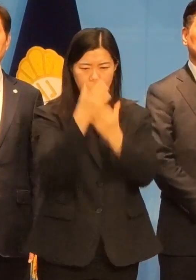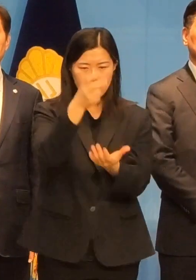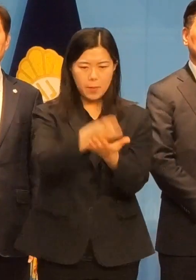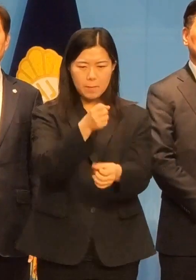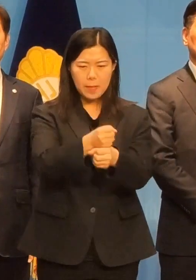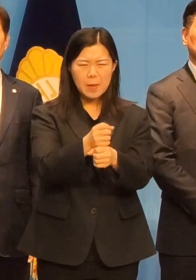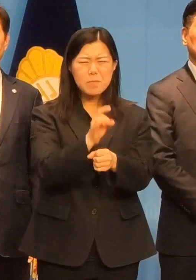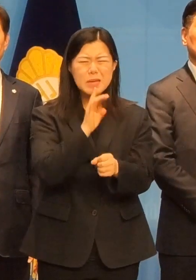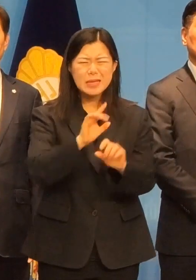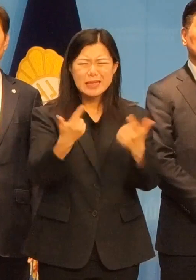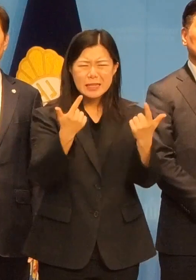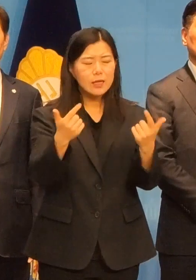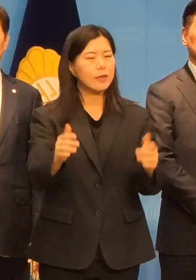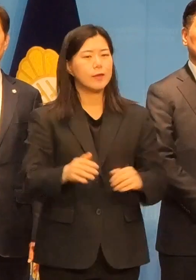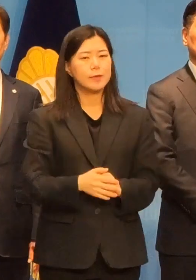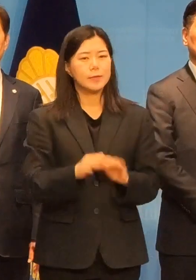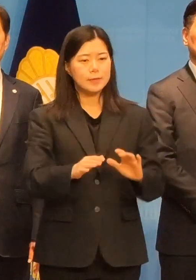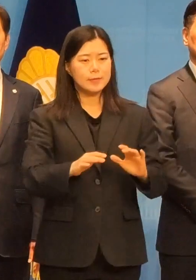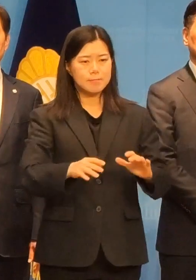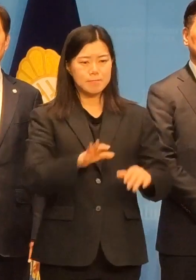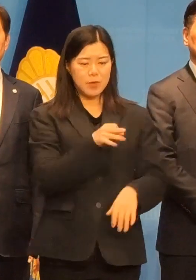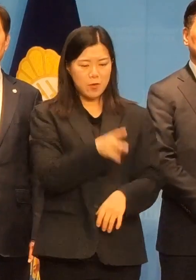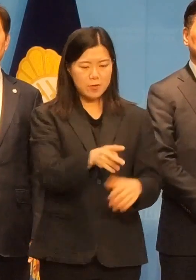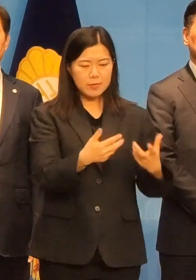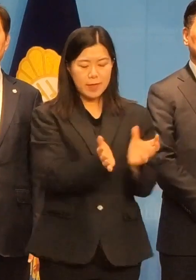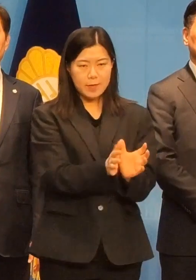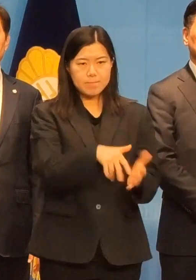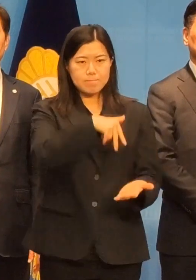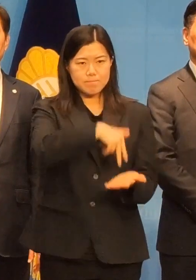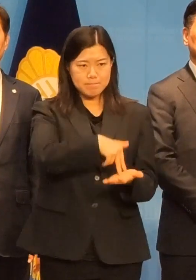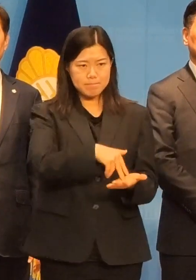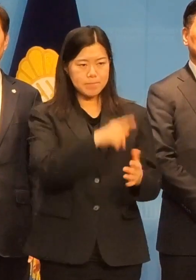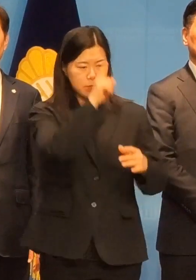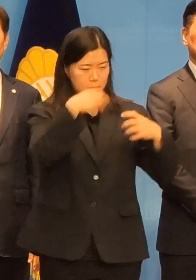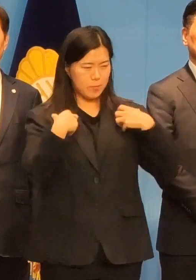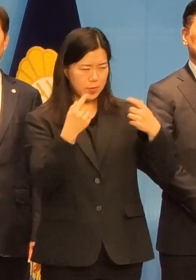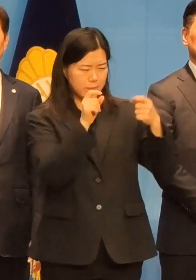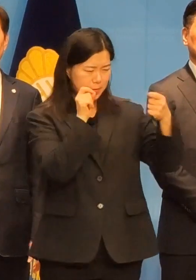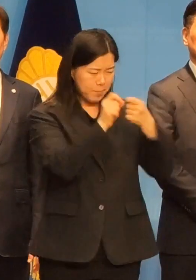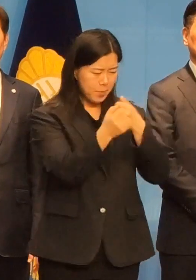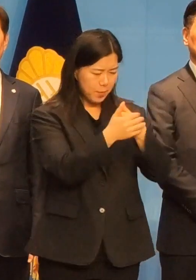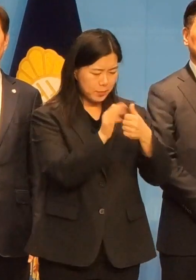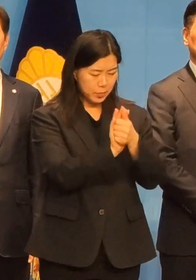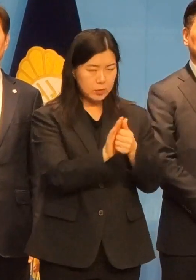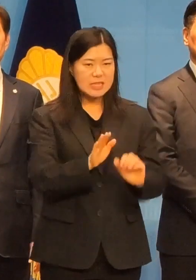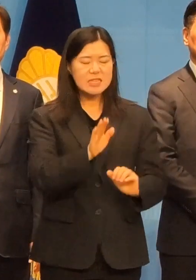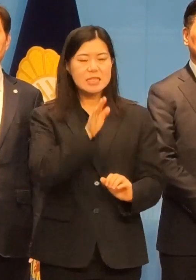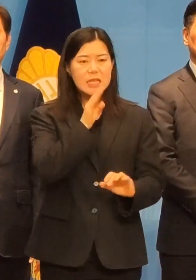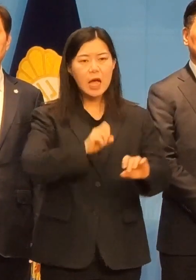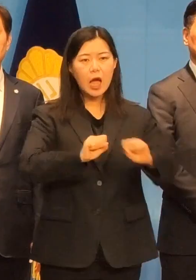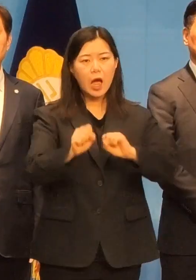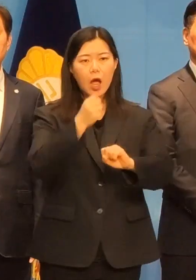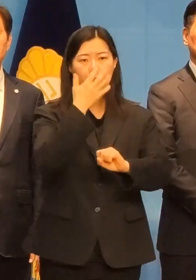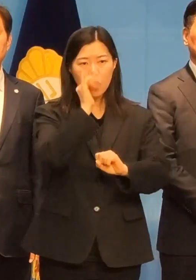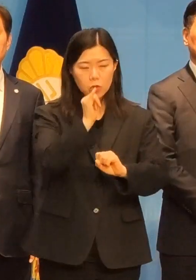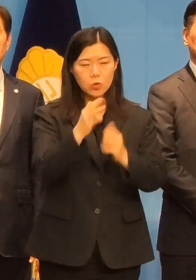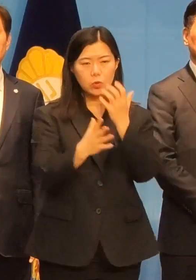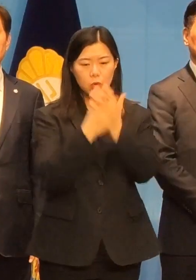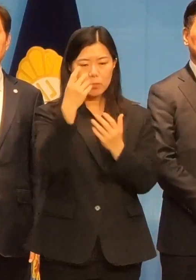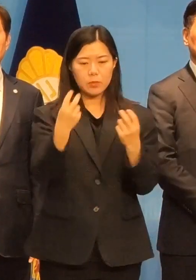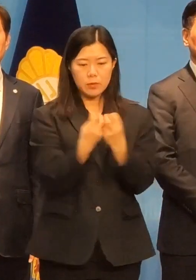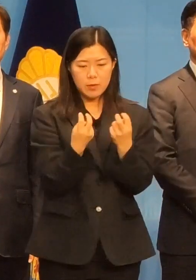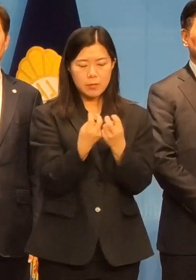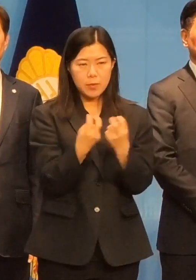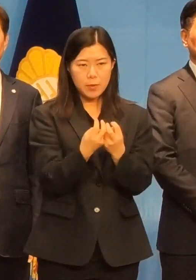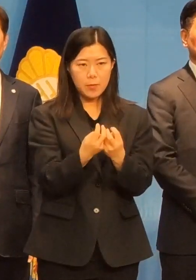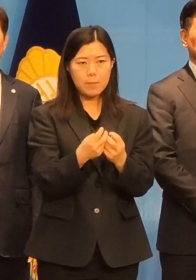머무르지 않고 집권 여당으로서 정부와 긴밀히 협력해 실행 가능한 통합안을 책임 있게